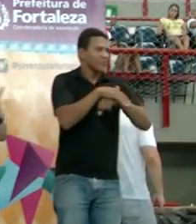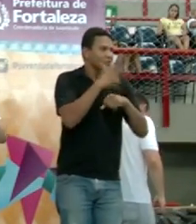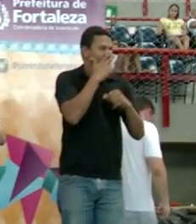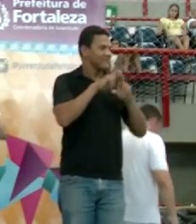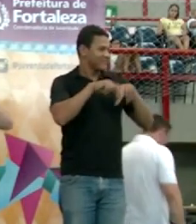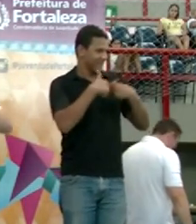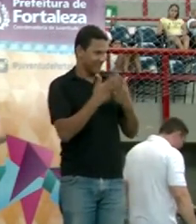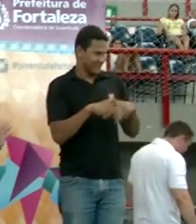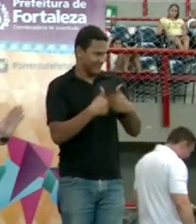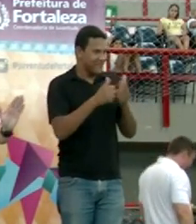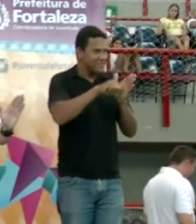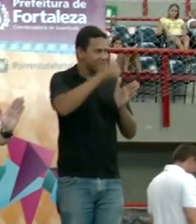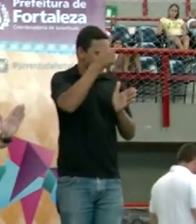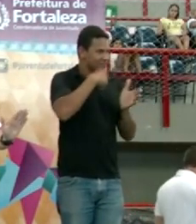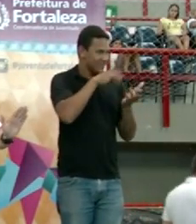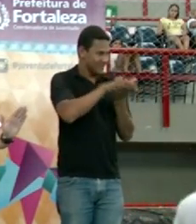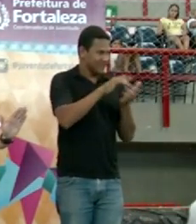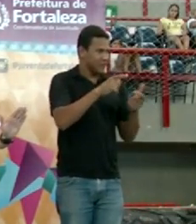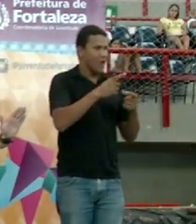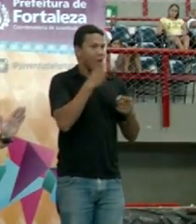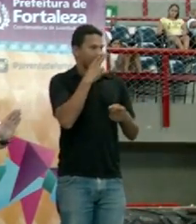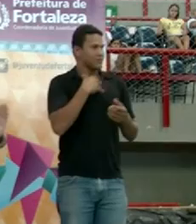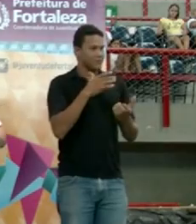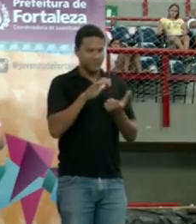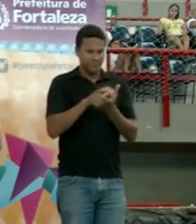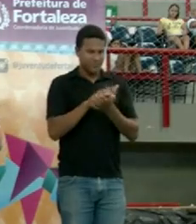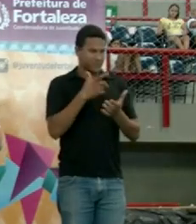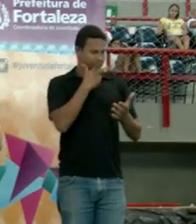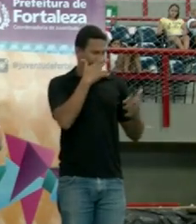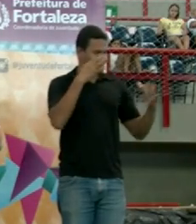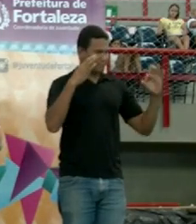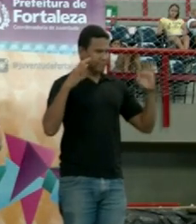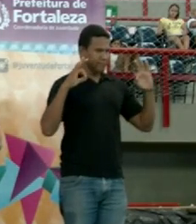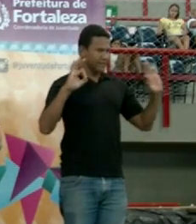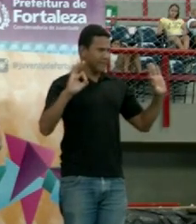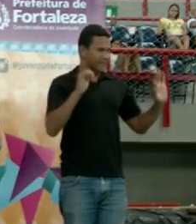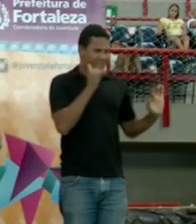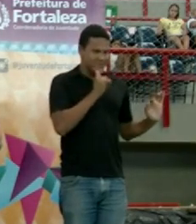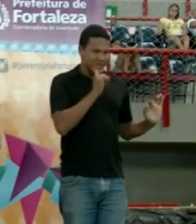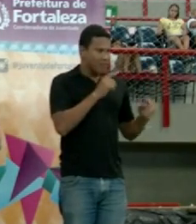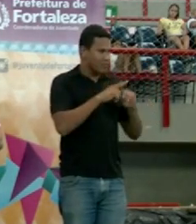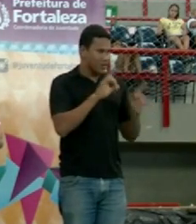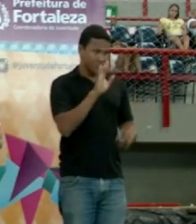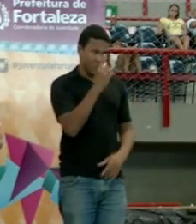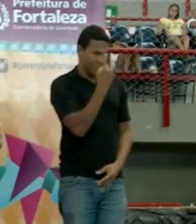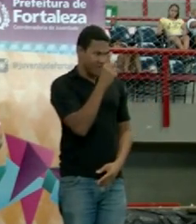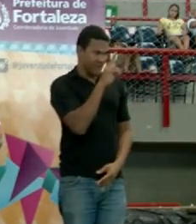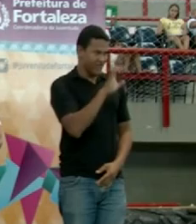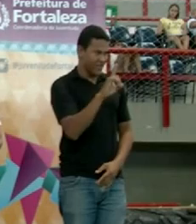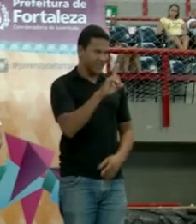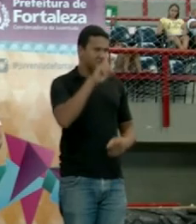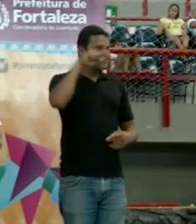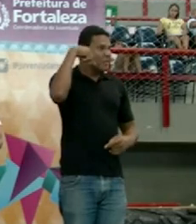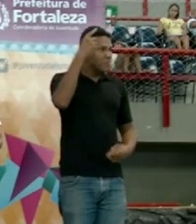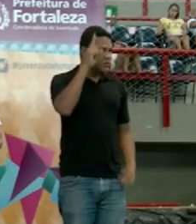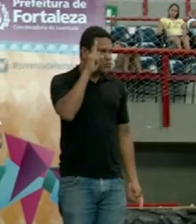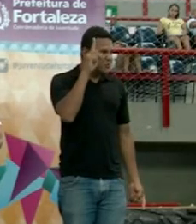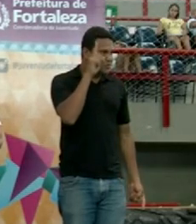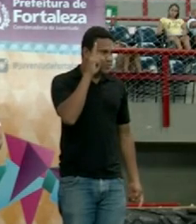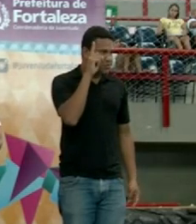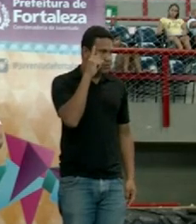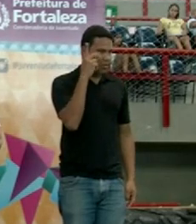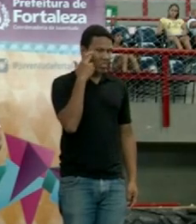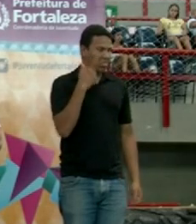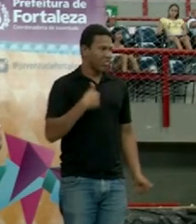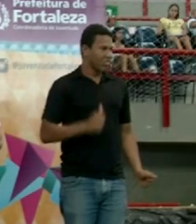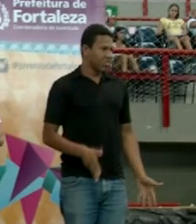noiva, né? Vai chegar tinino, mas provavelmente vai ser só ali, viu? Depois vai ser o dia a dia,